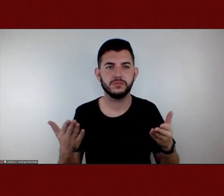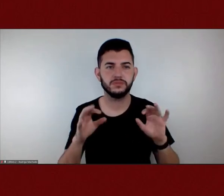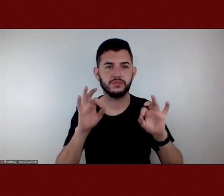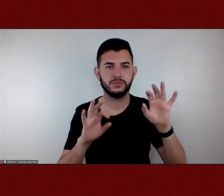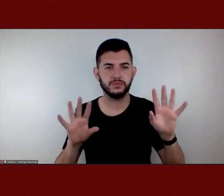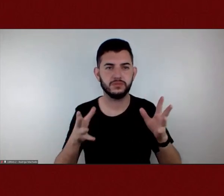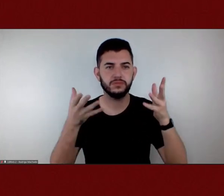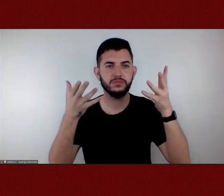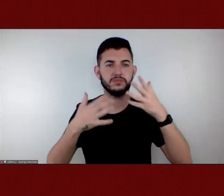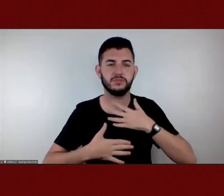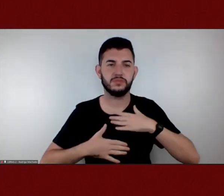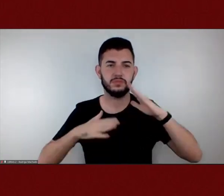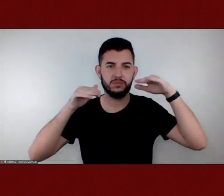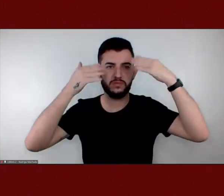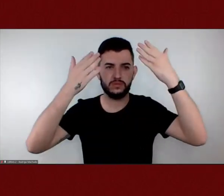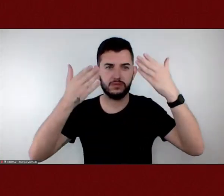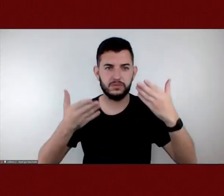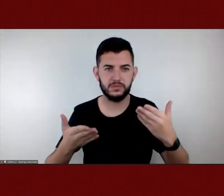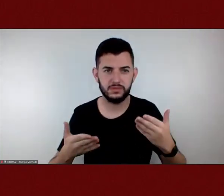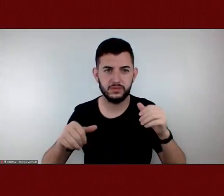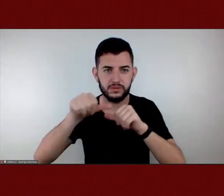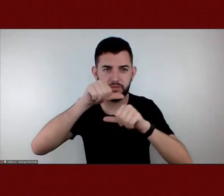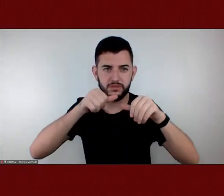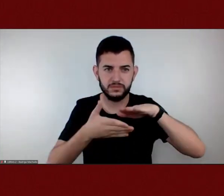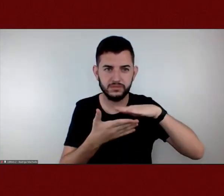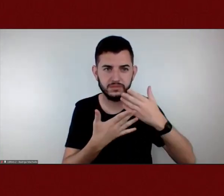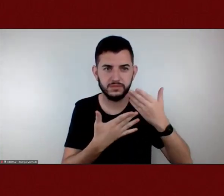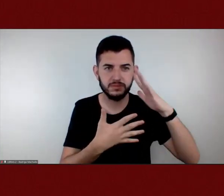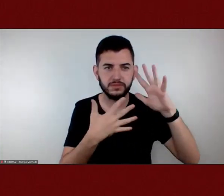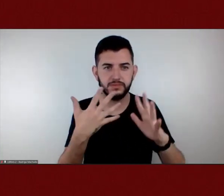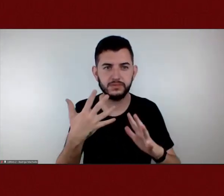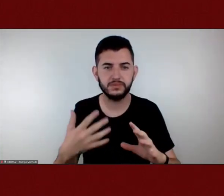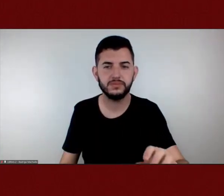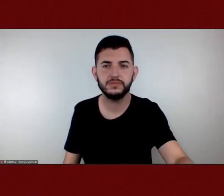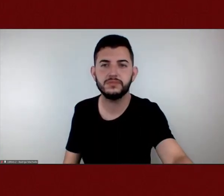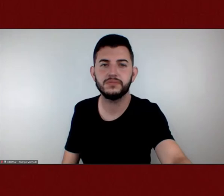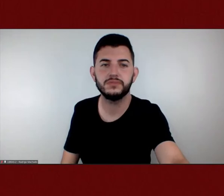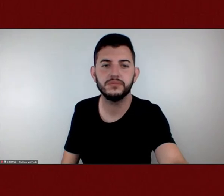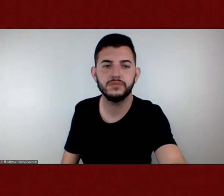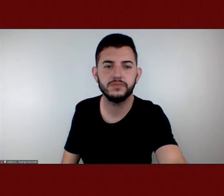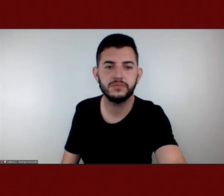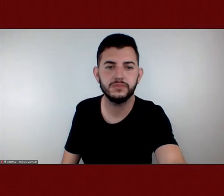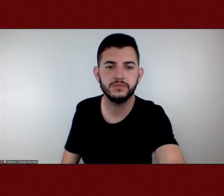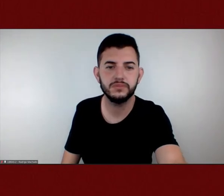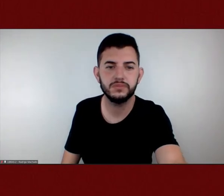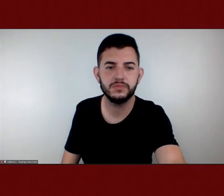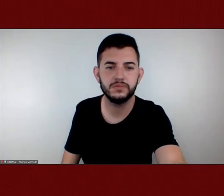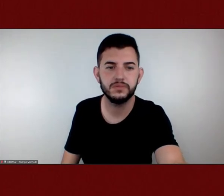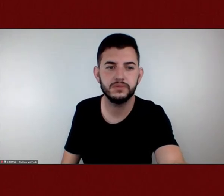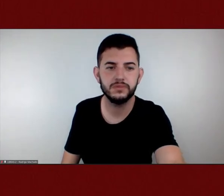gostariam de homenagear o Dia Internacional da Mulher neste 8 de março.